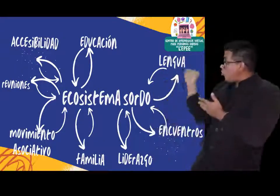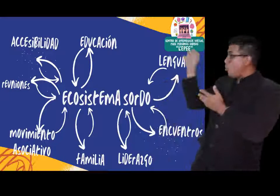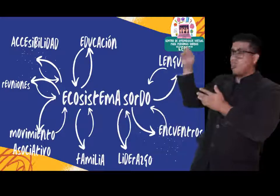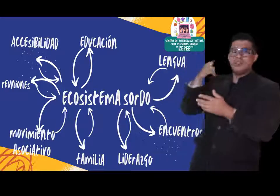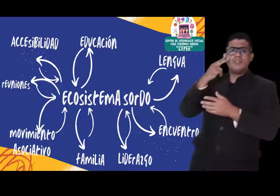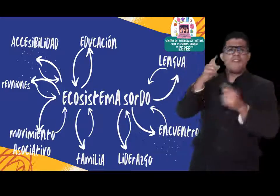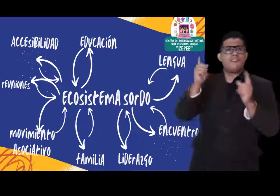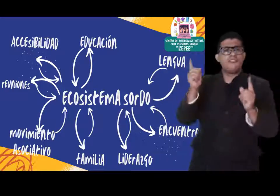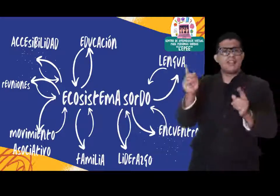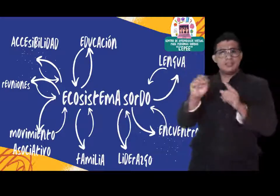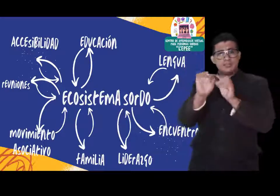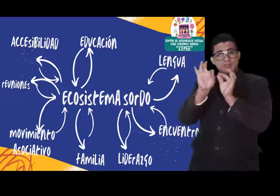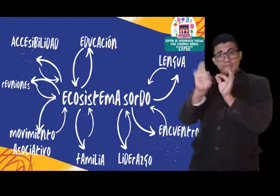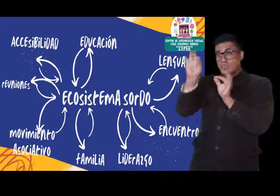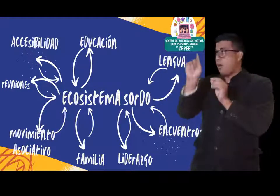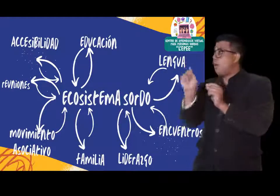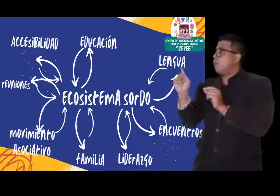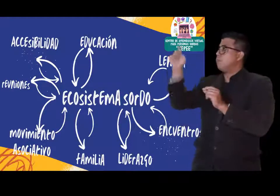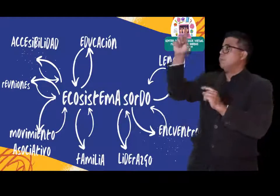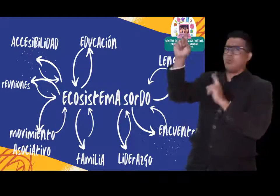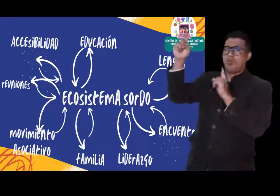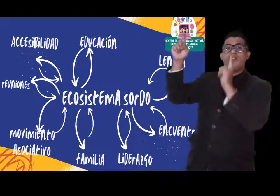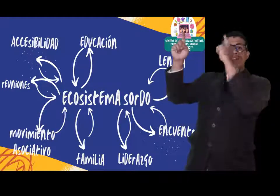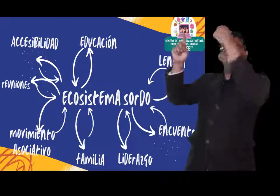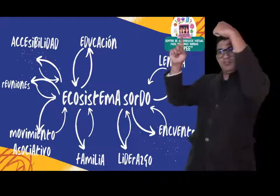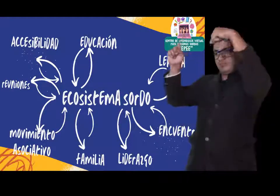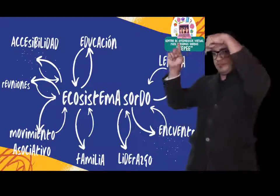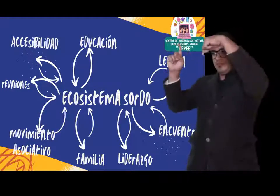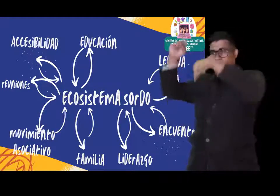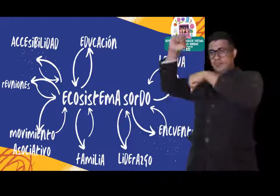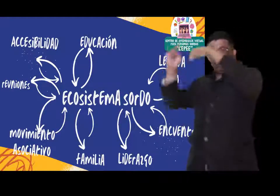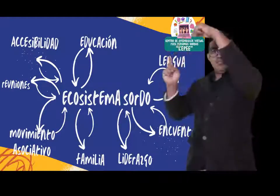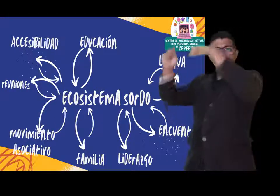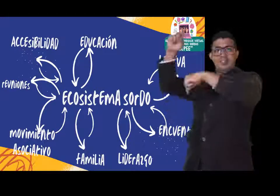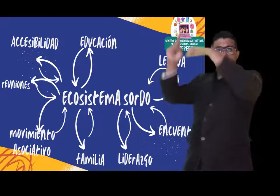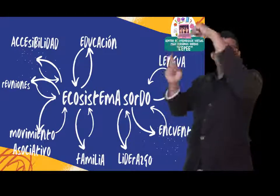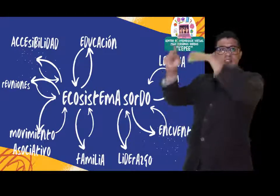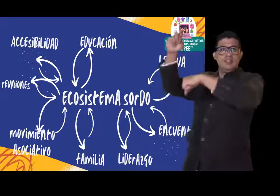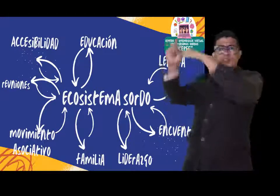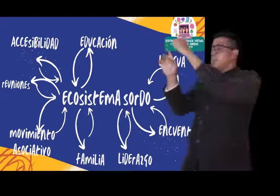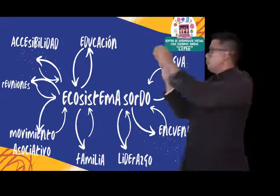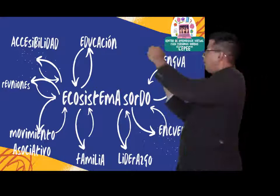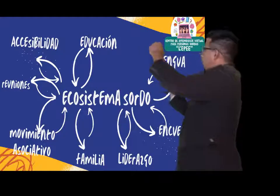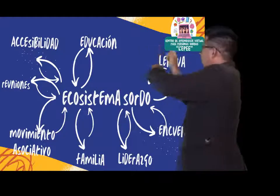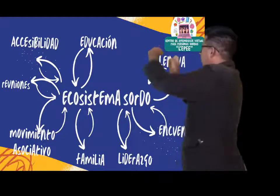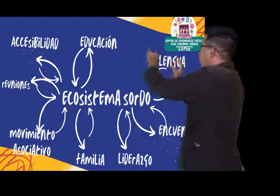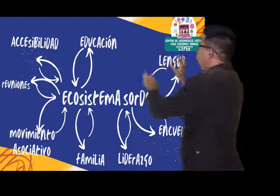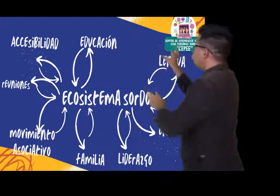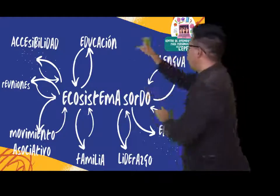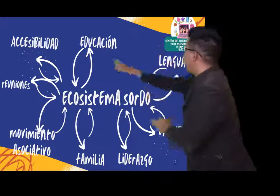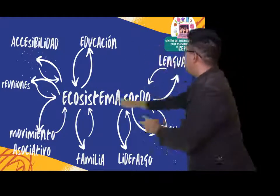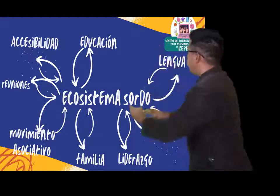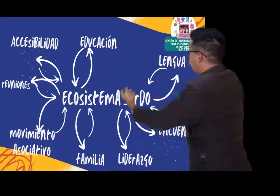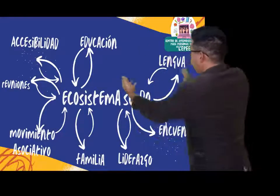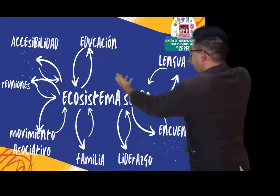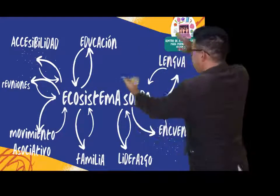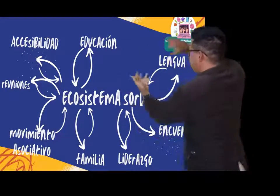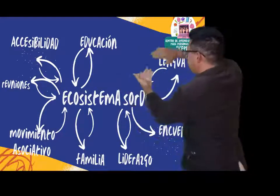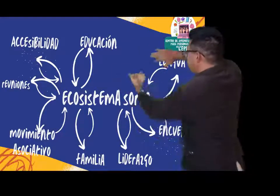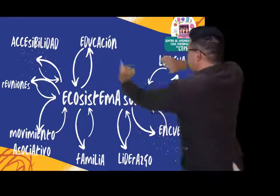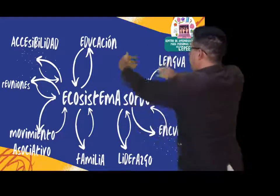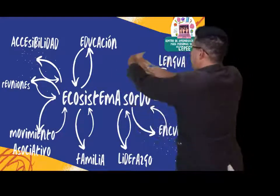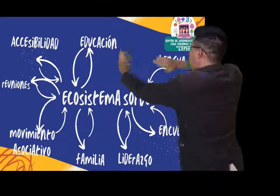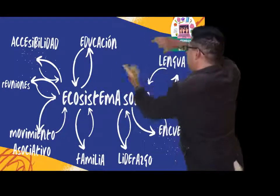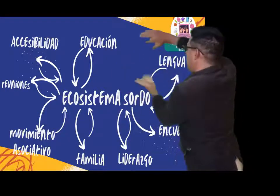nuestro ecosistema sordo. Pero vean que, y así muchos otros aspectos que pueden notar, son aspectos